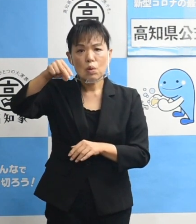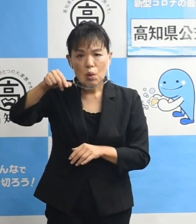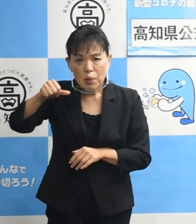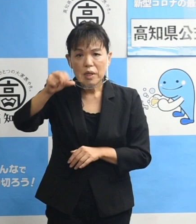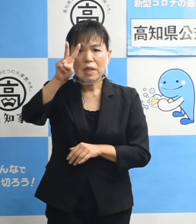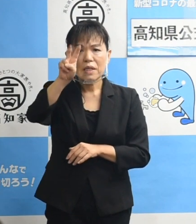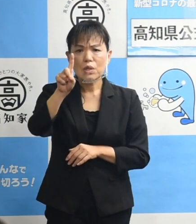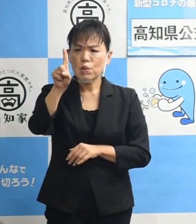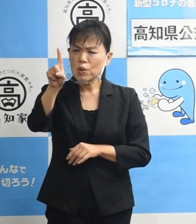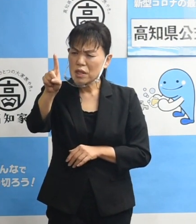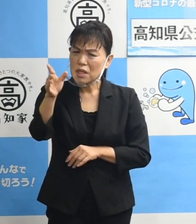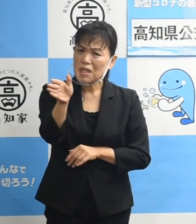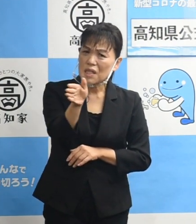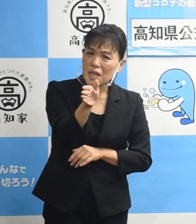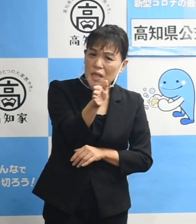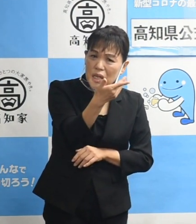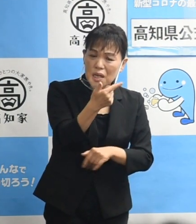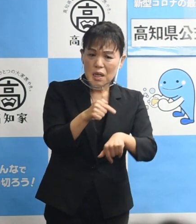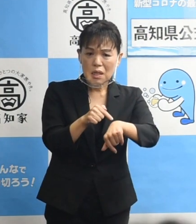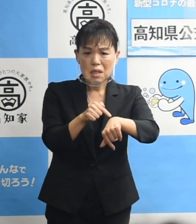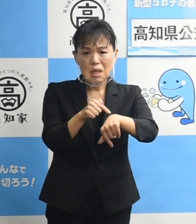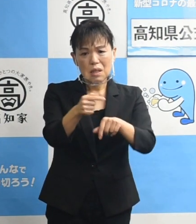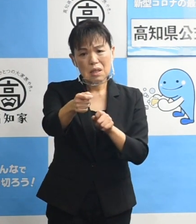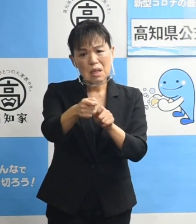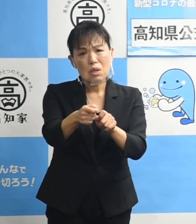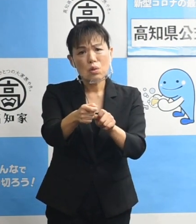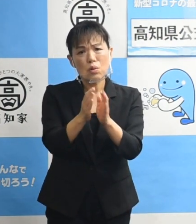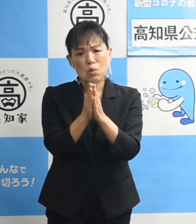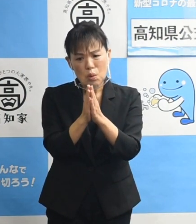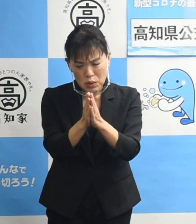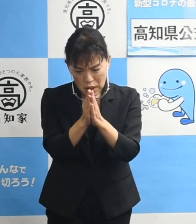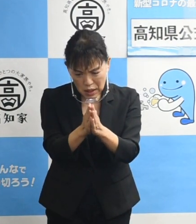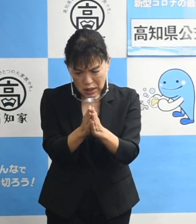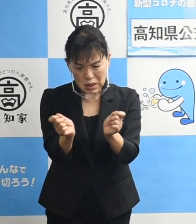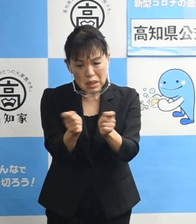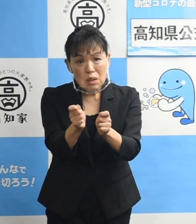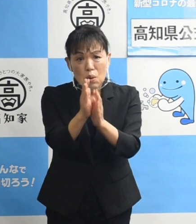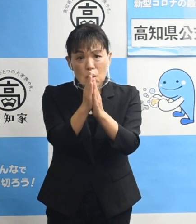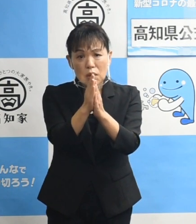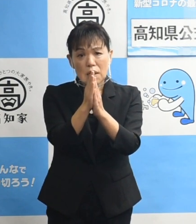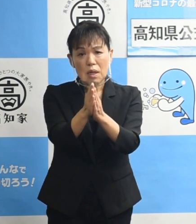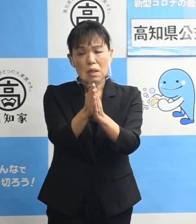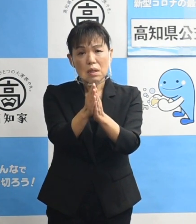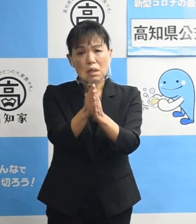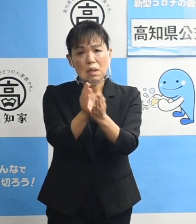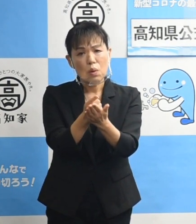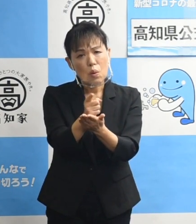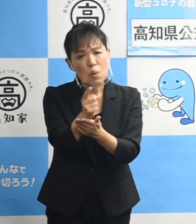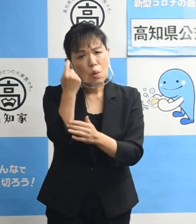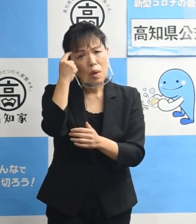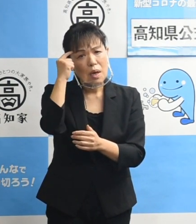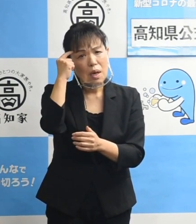21日から時間短縮を狙いをするという方向で、考えていこう